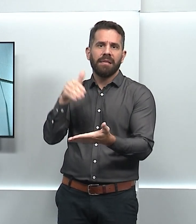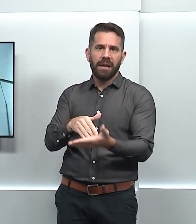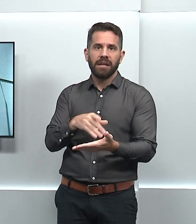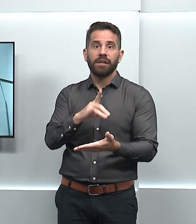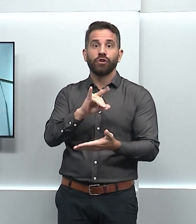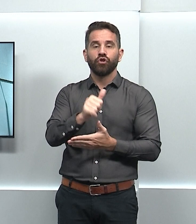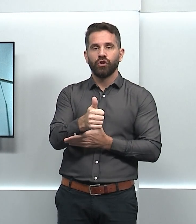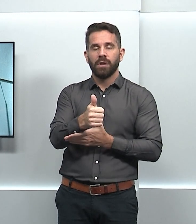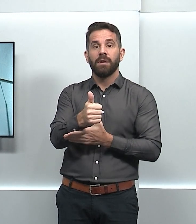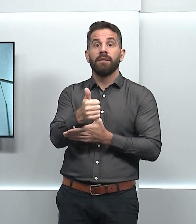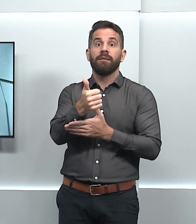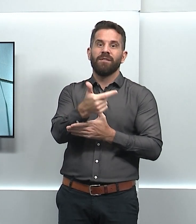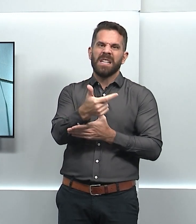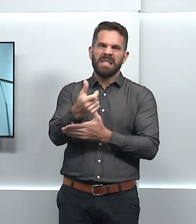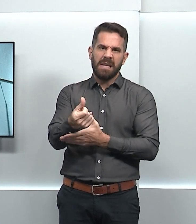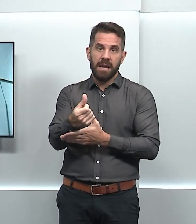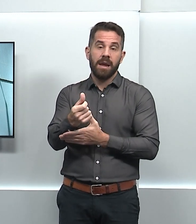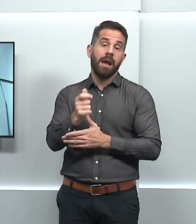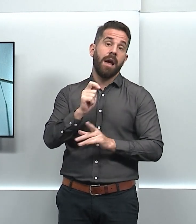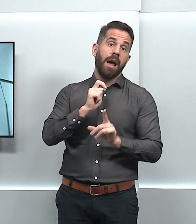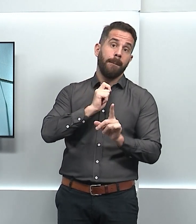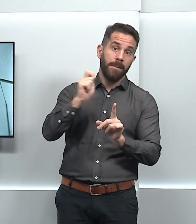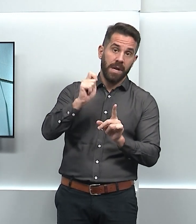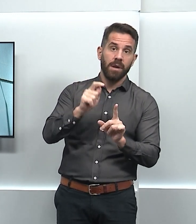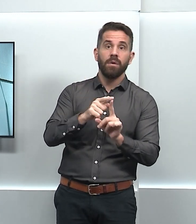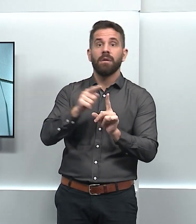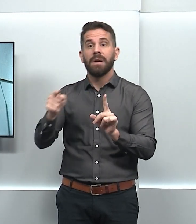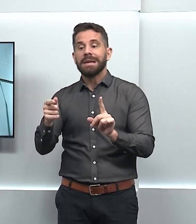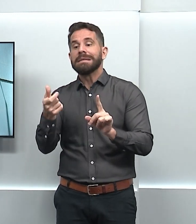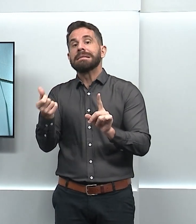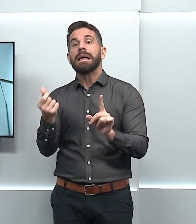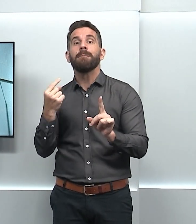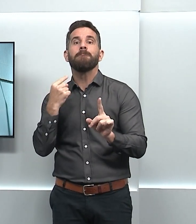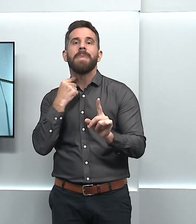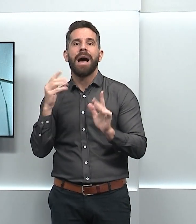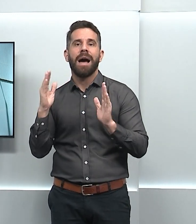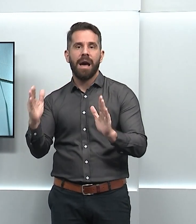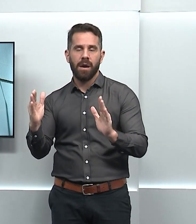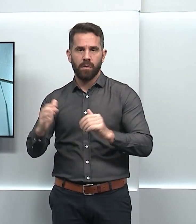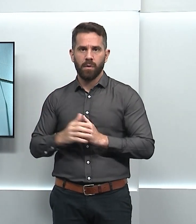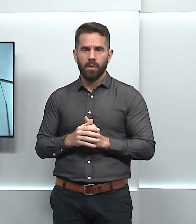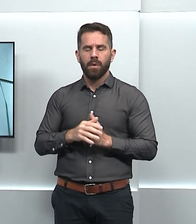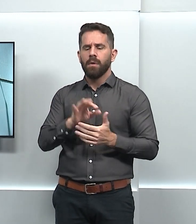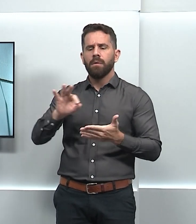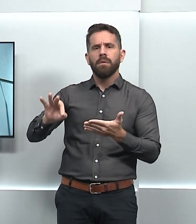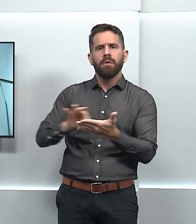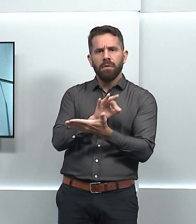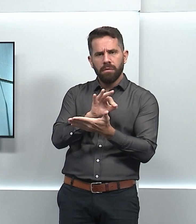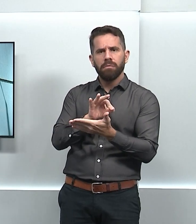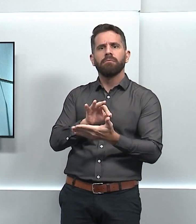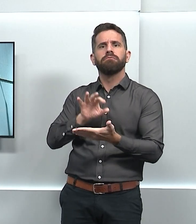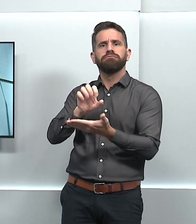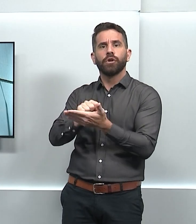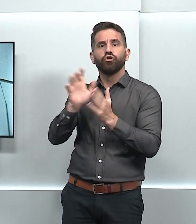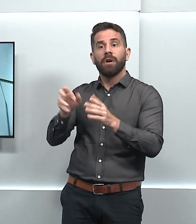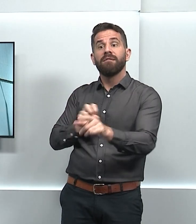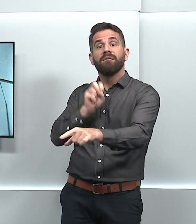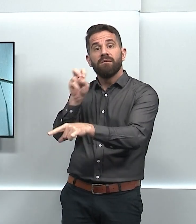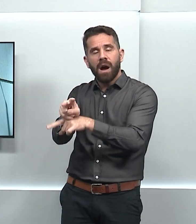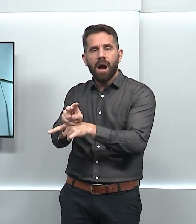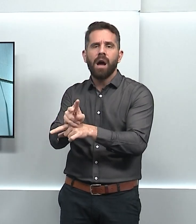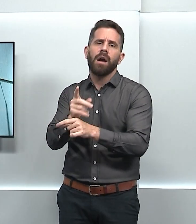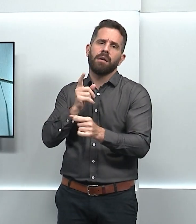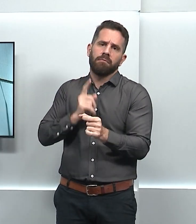dia 6 de maio. Então você ainda tem um tempinho para fazer sua escolha. As vagas são para a capital e também para o interior.